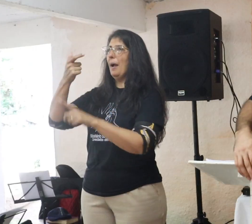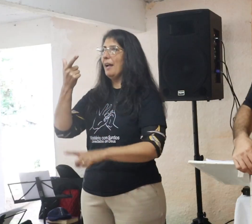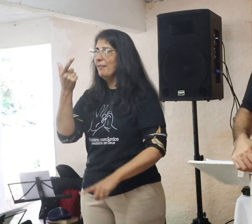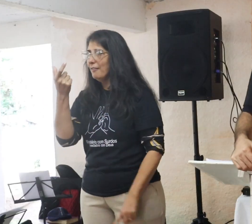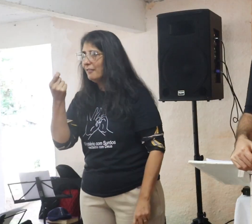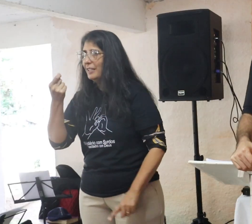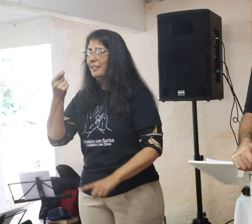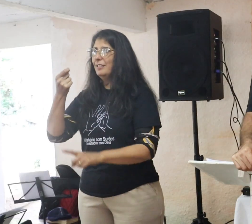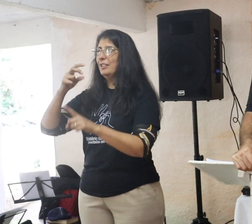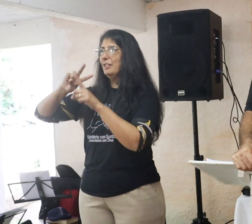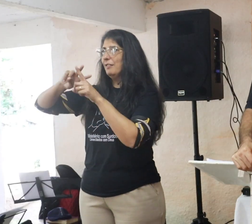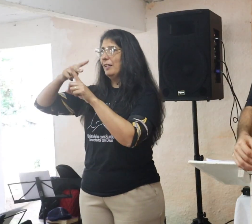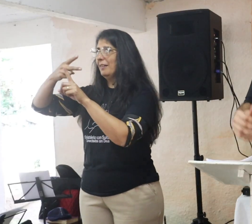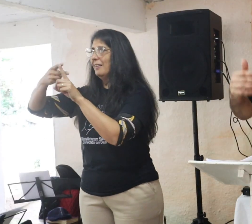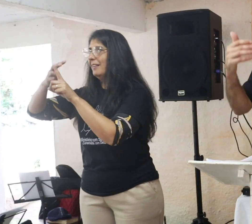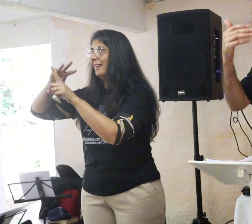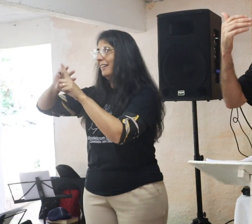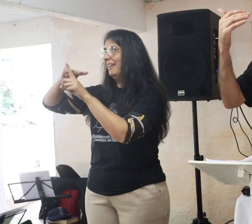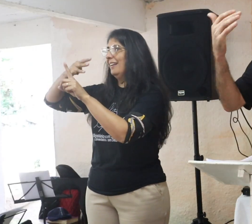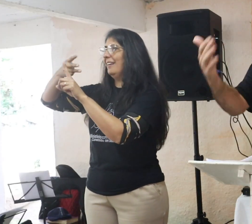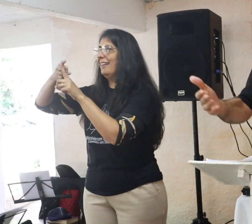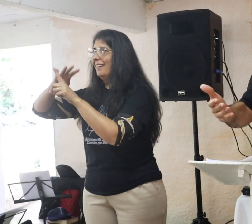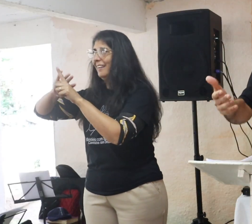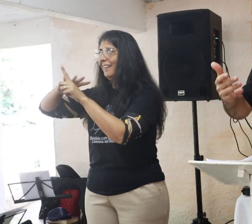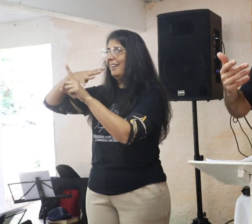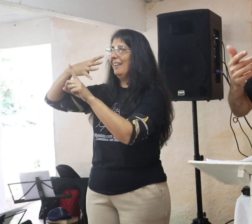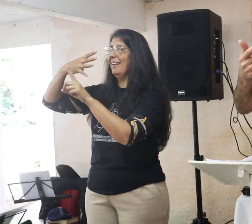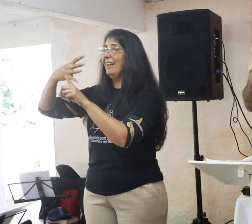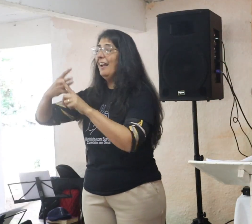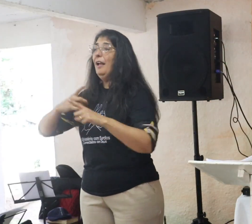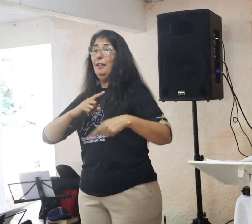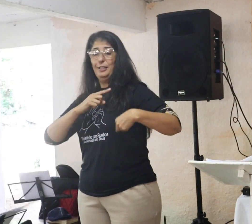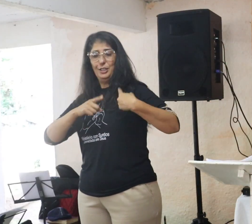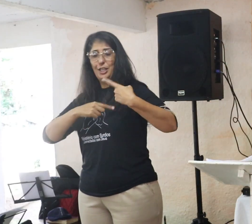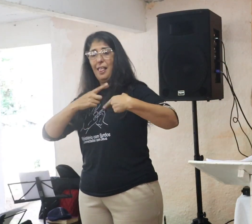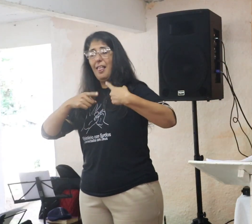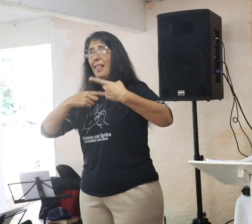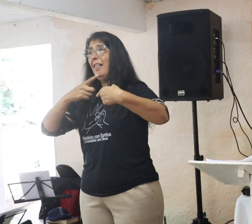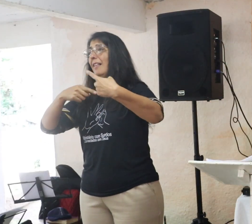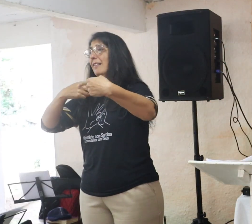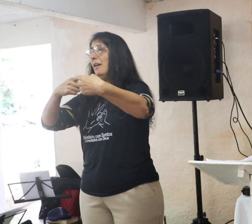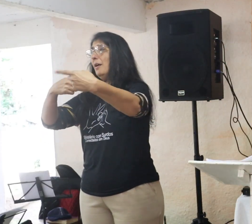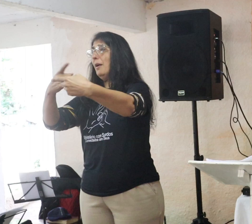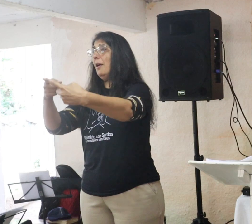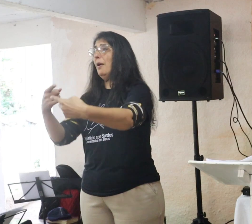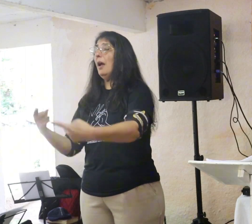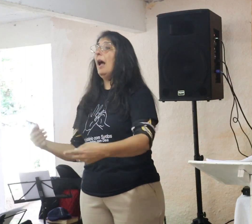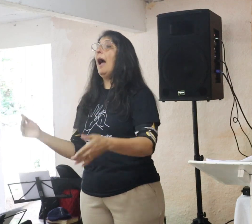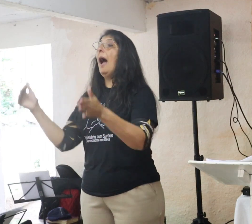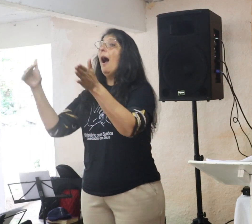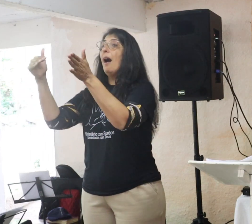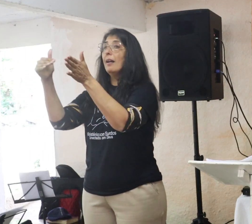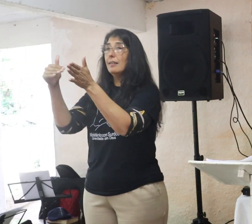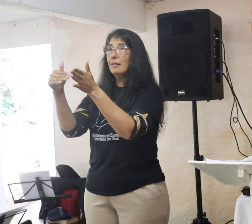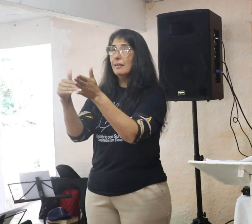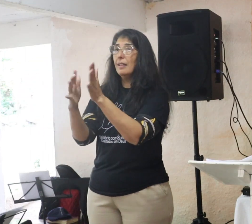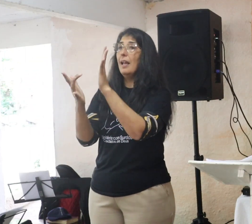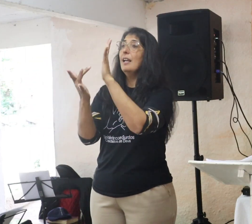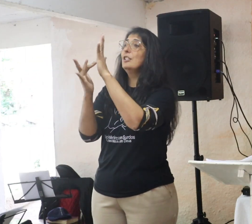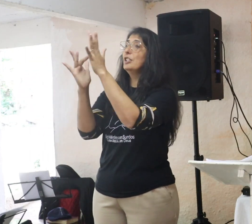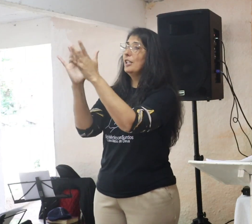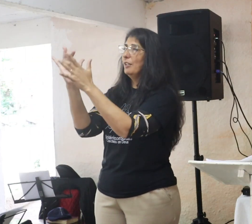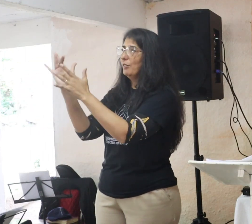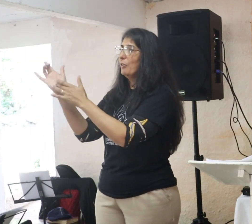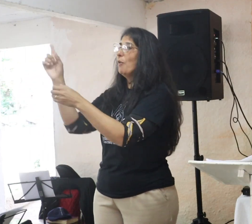20, e deixar para as próximas gerações enquanto nosso Senhor não vem. Porque veja bem, nós lemos aqui